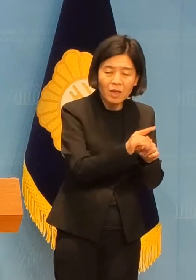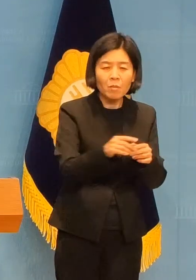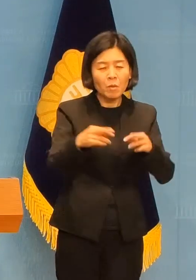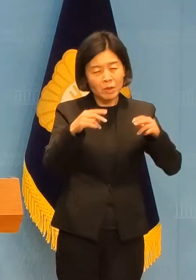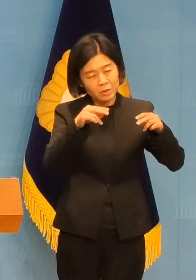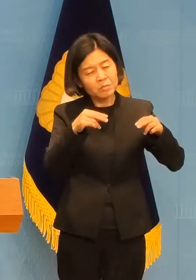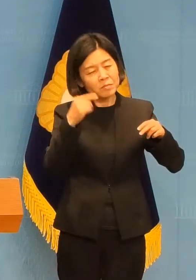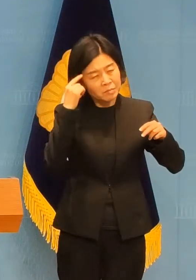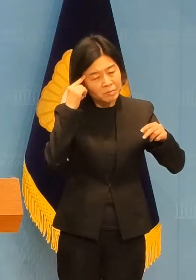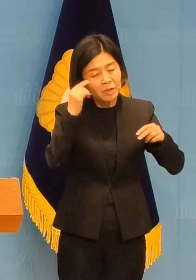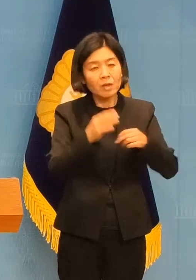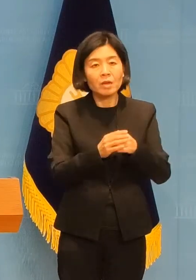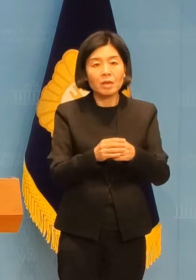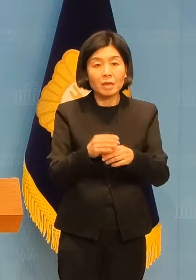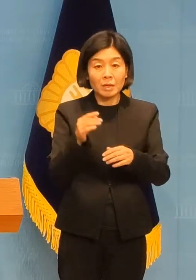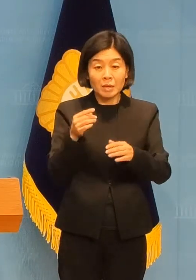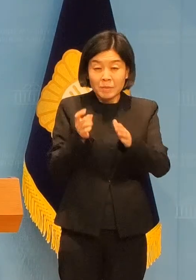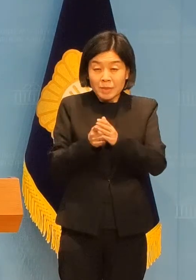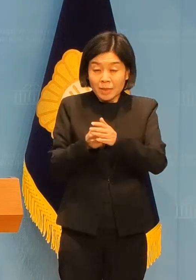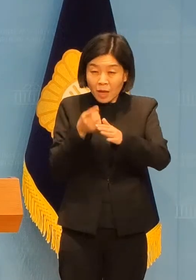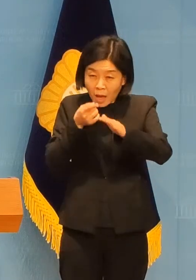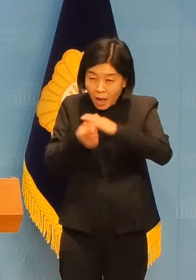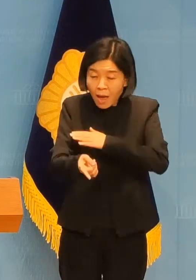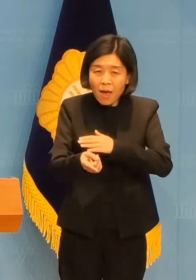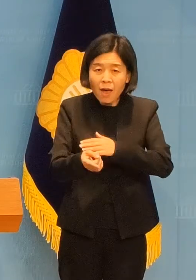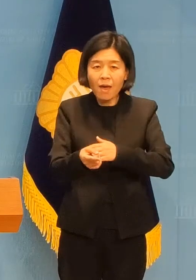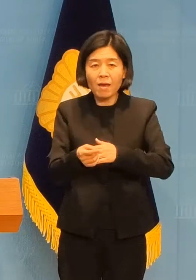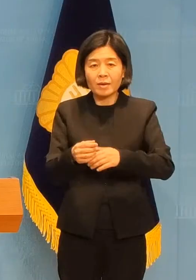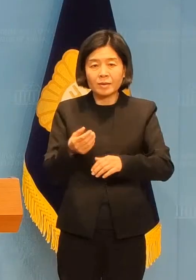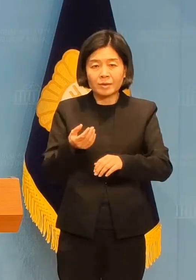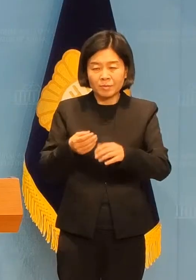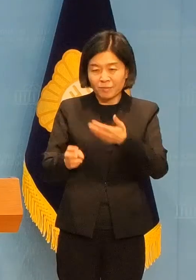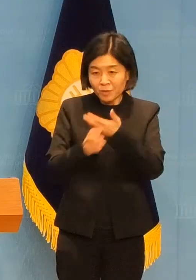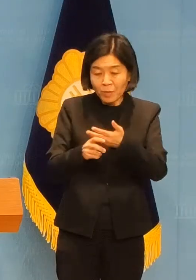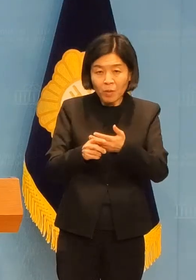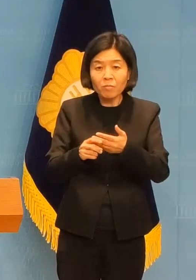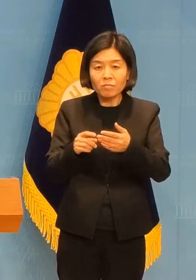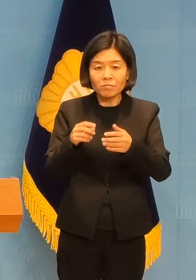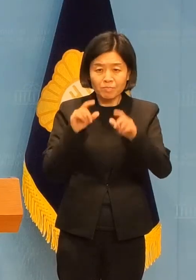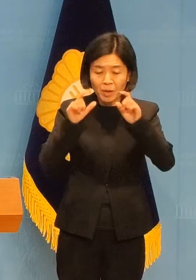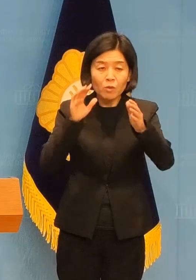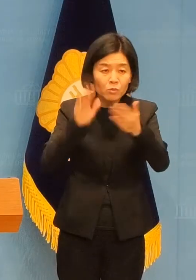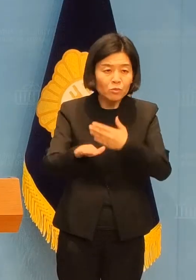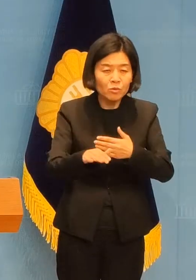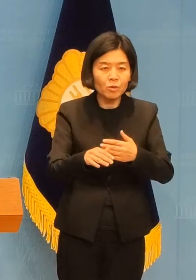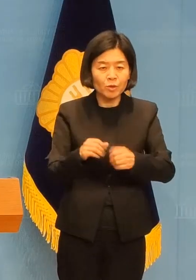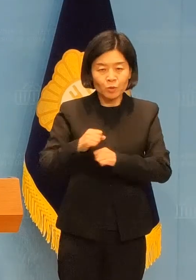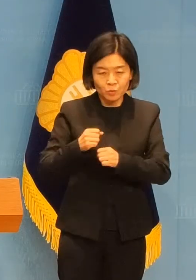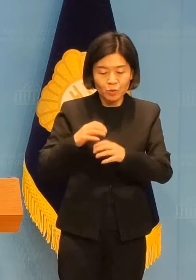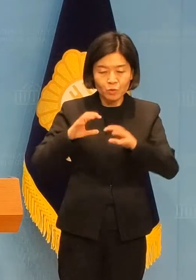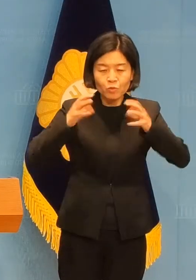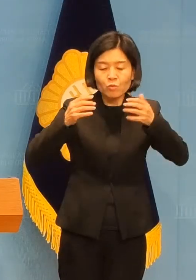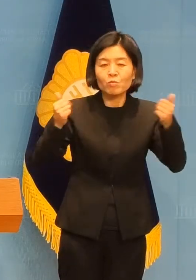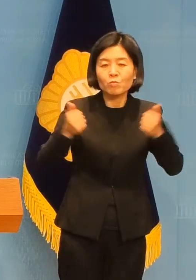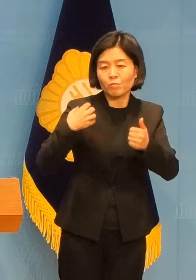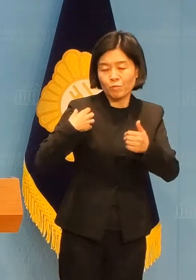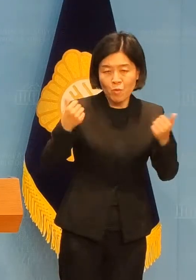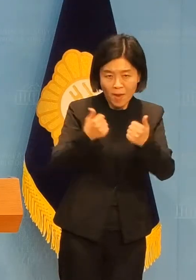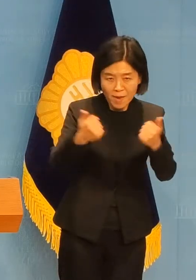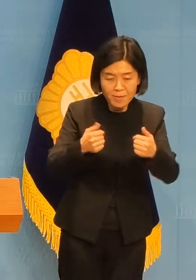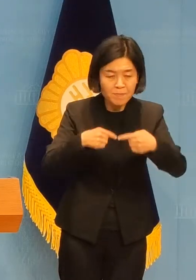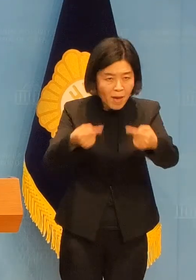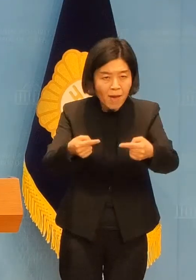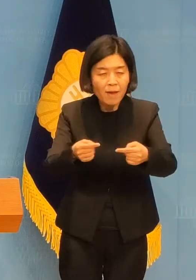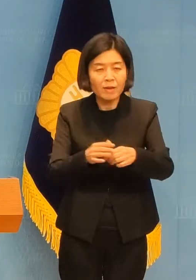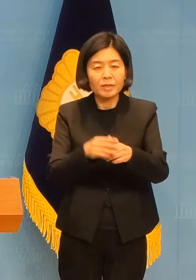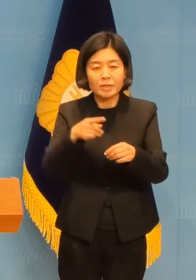전 국무회의에 참석해 적극적으로 가담하고 삼청동 안가에서 계엄 사후 대책을 논의한 행위